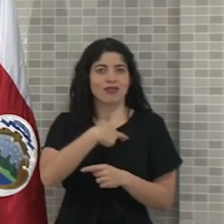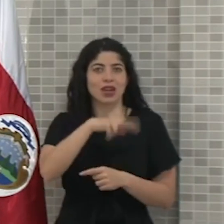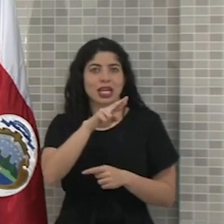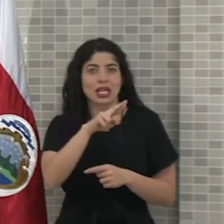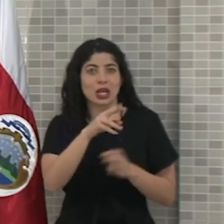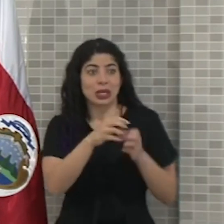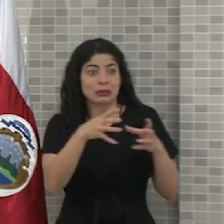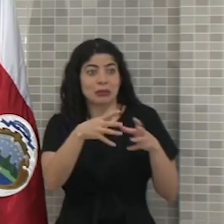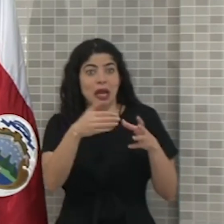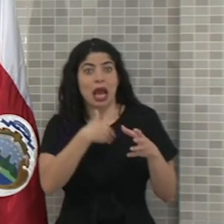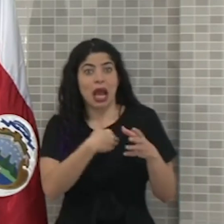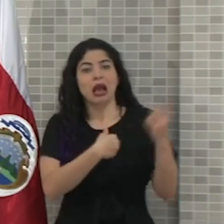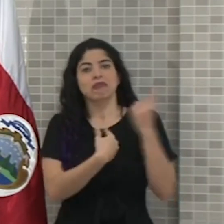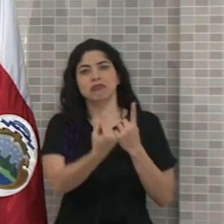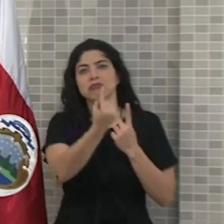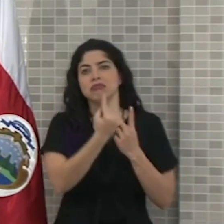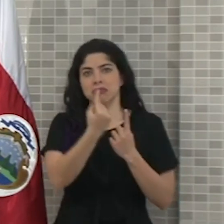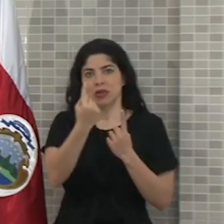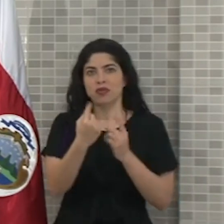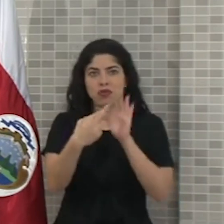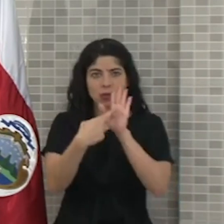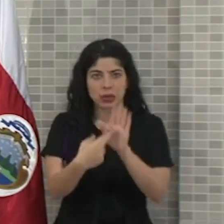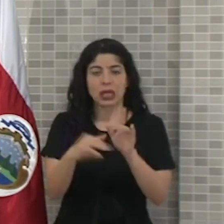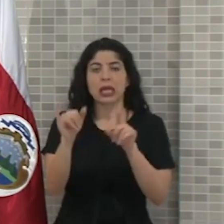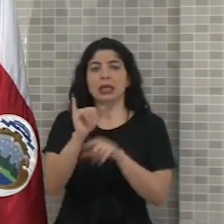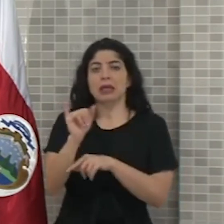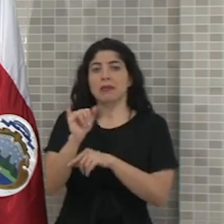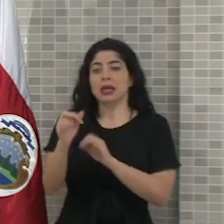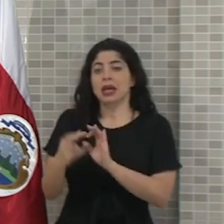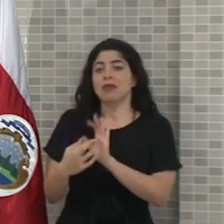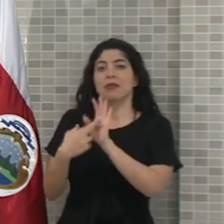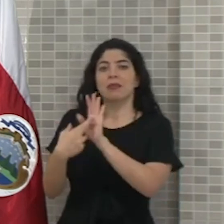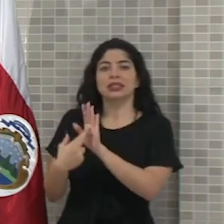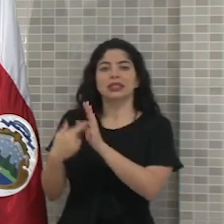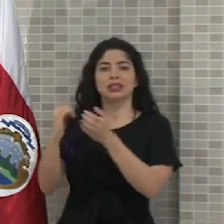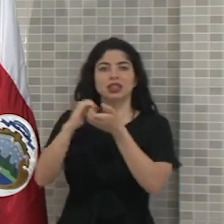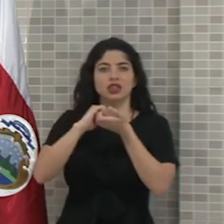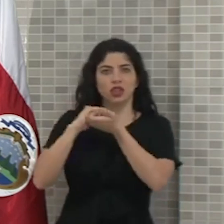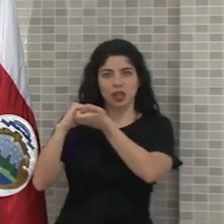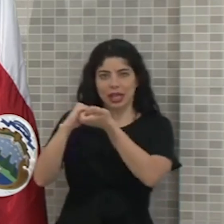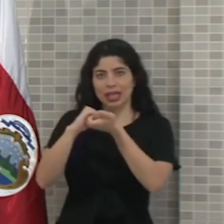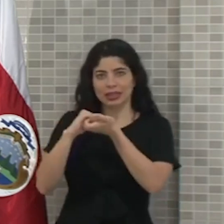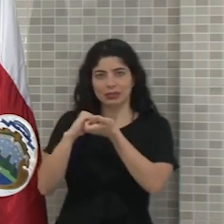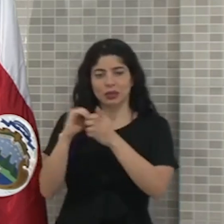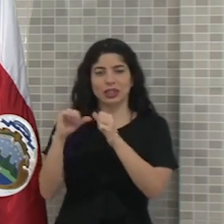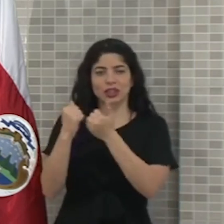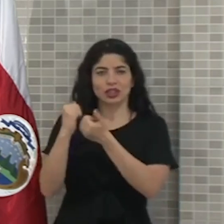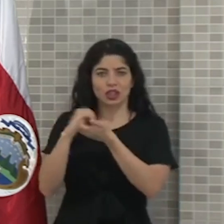pueblo, representantes de los movimientos que organizan el solidarismo,